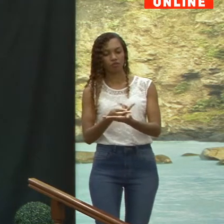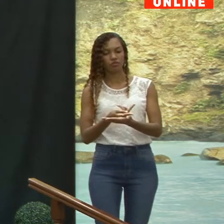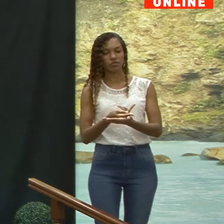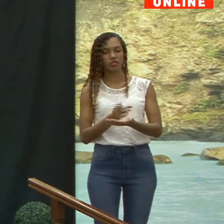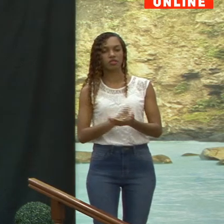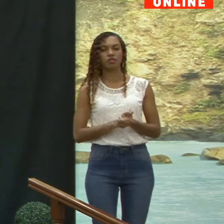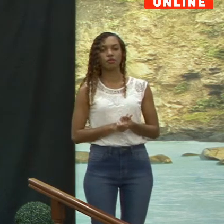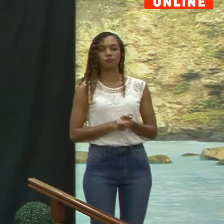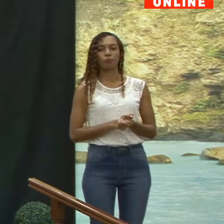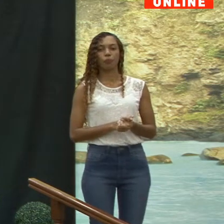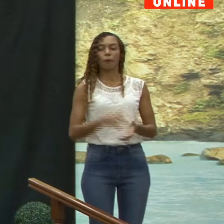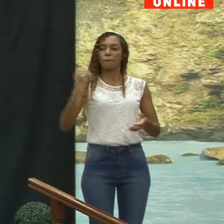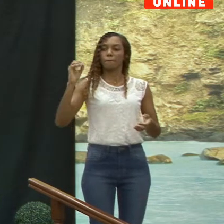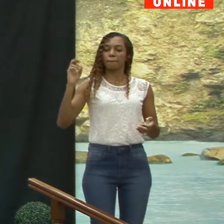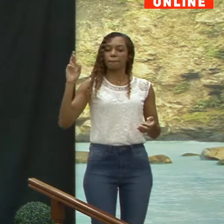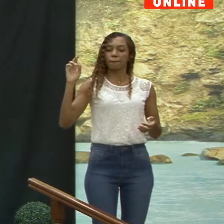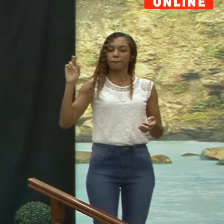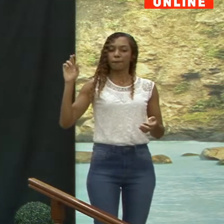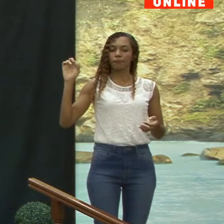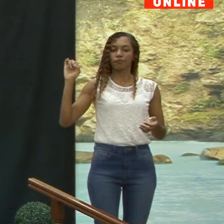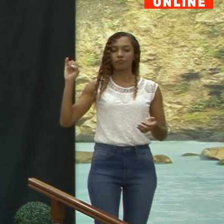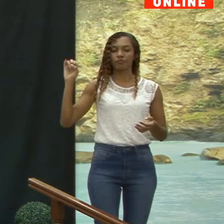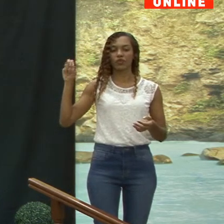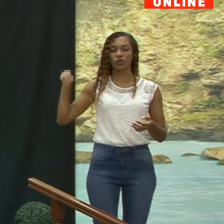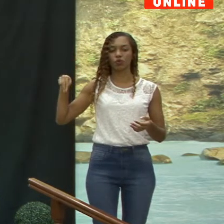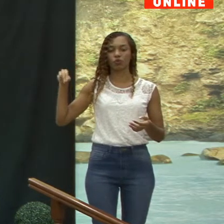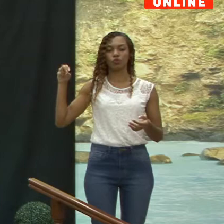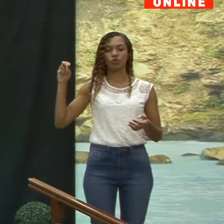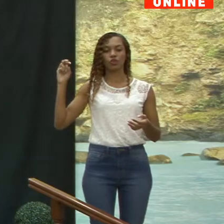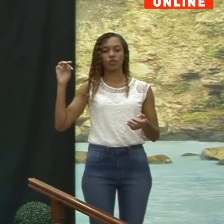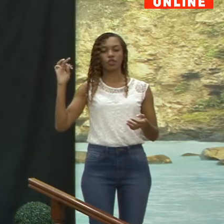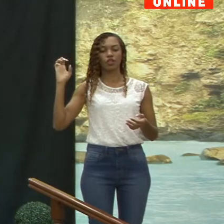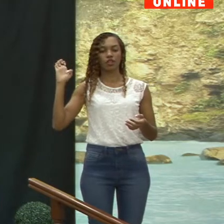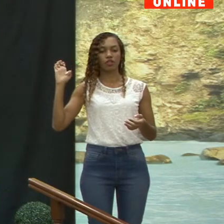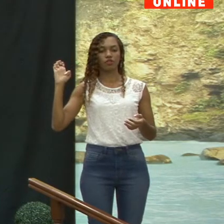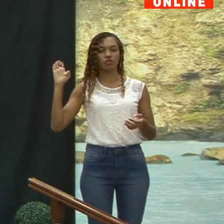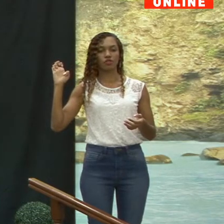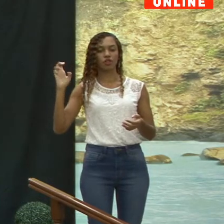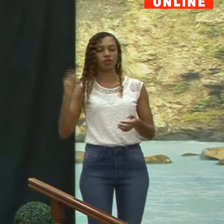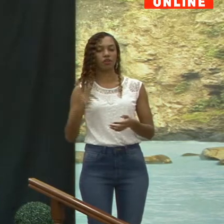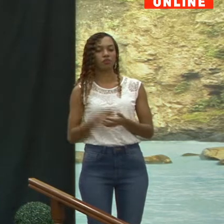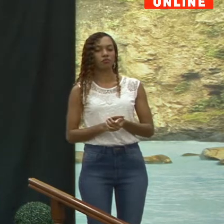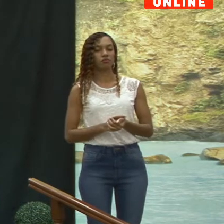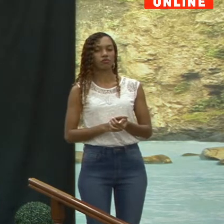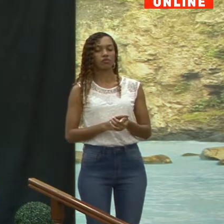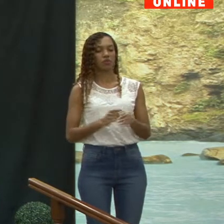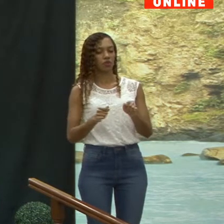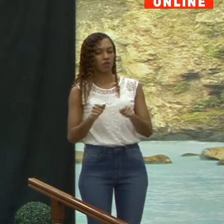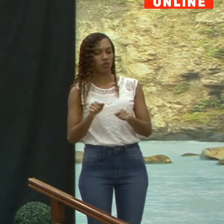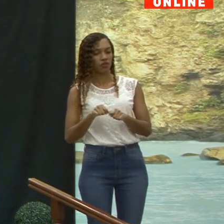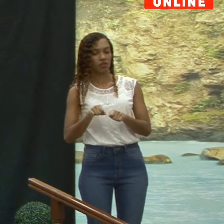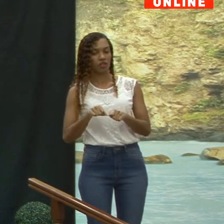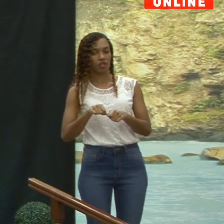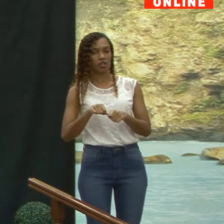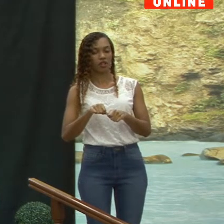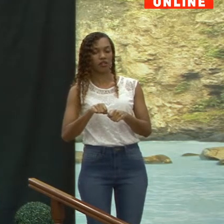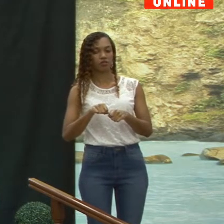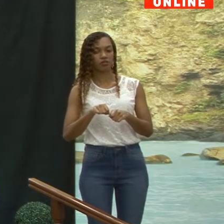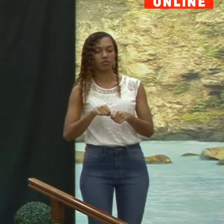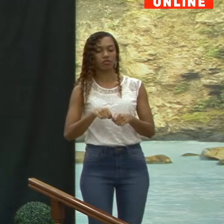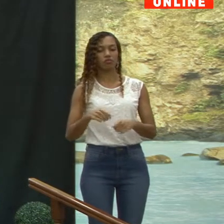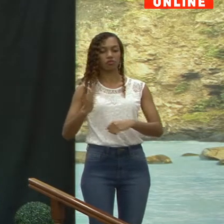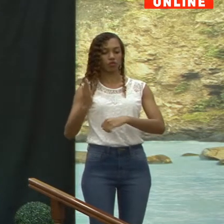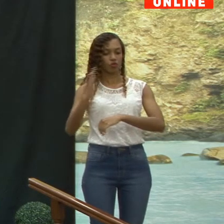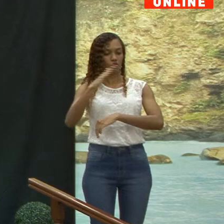a Oriente ficava o Monte Moriá, onde Isaac seria imolado.